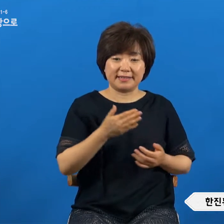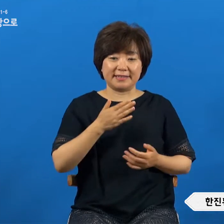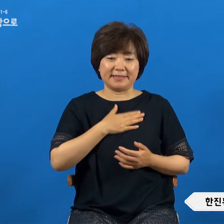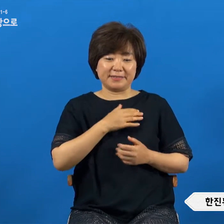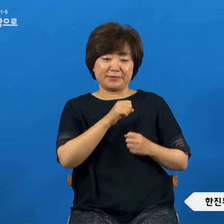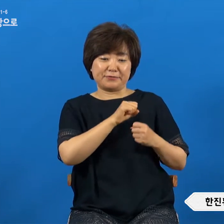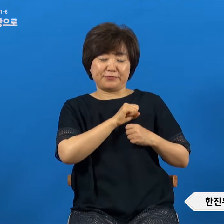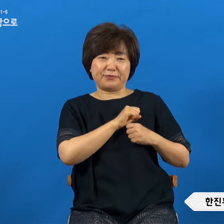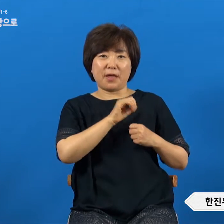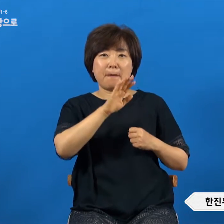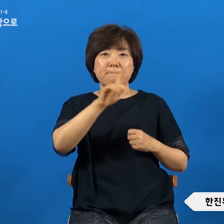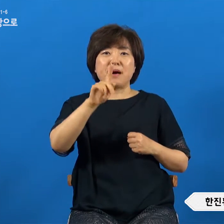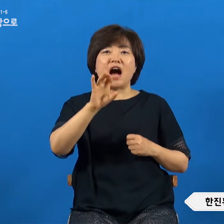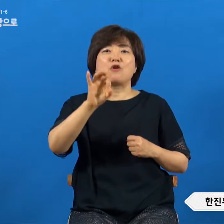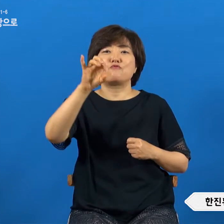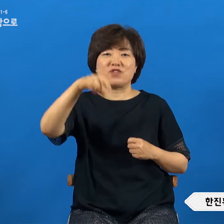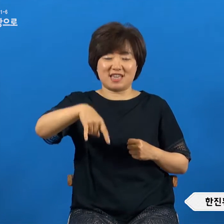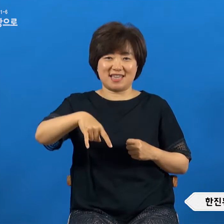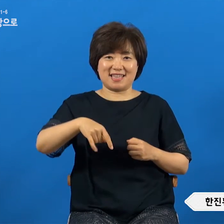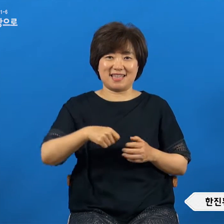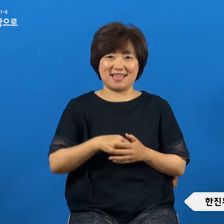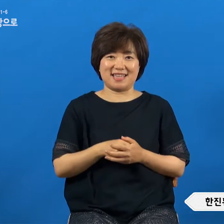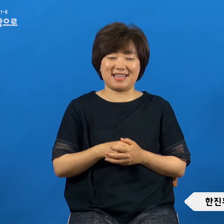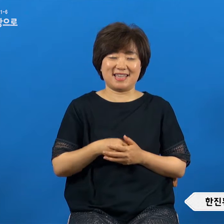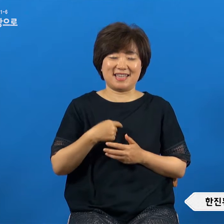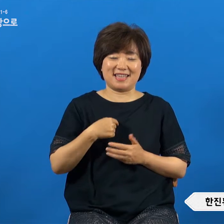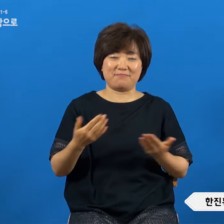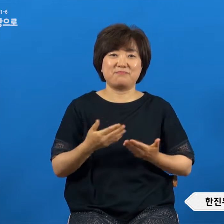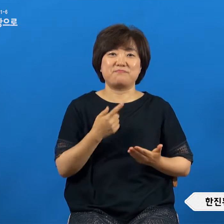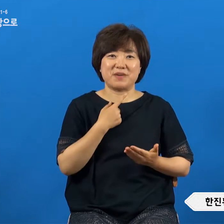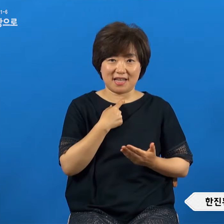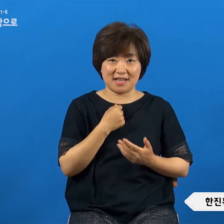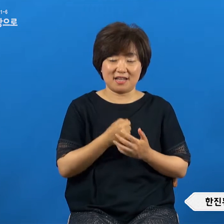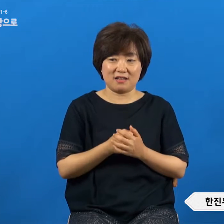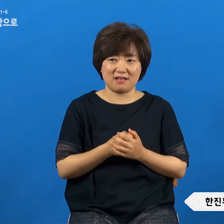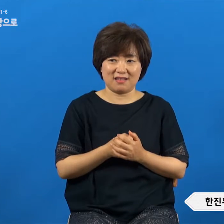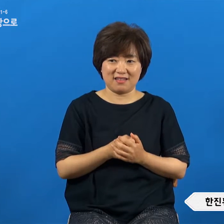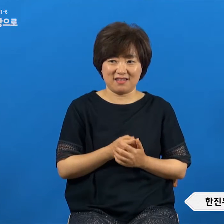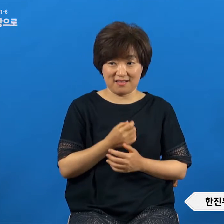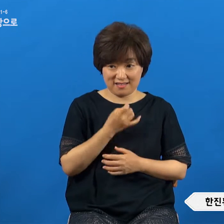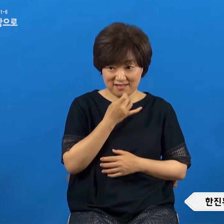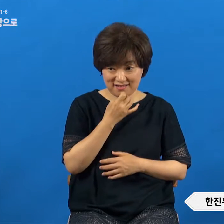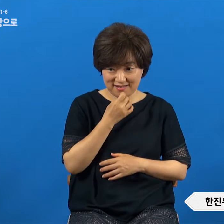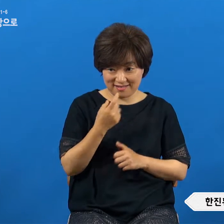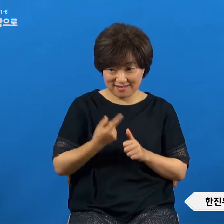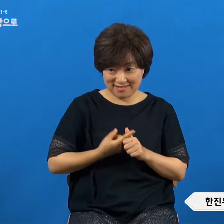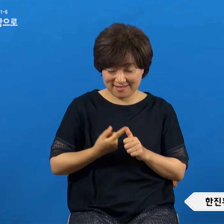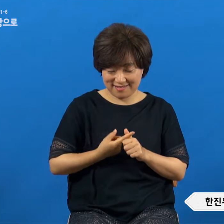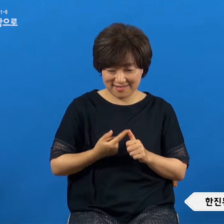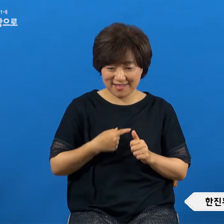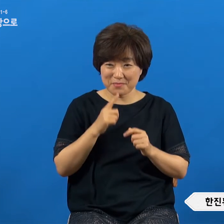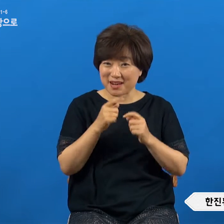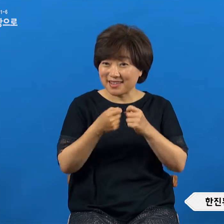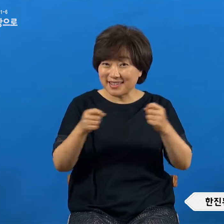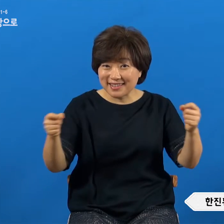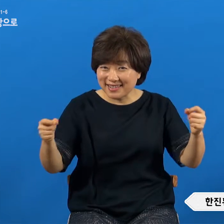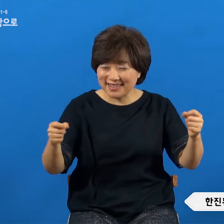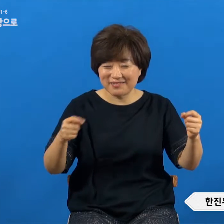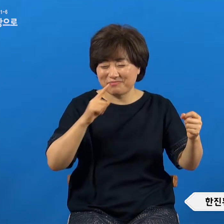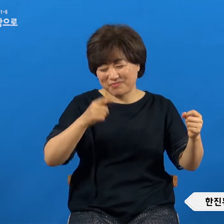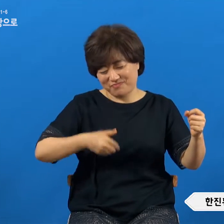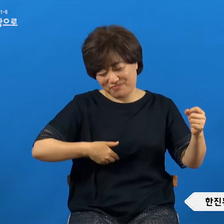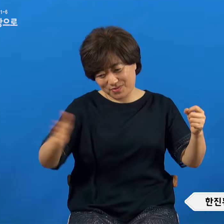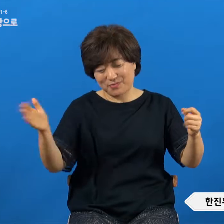했습니다. 피식 웃는 분도 계신데 제가 길게 말하지 않겠습니다.